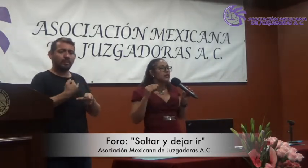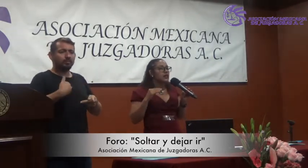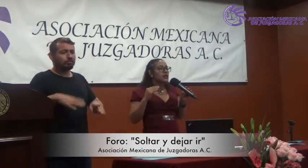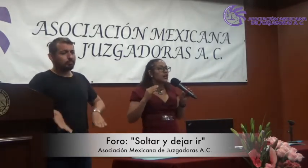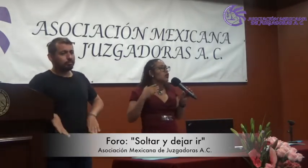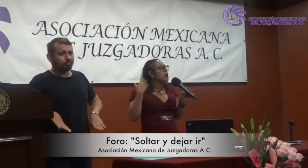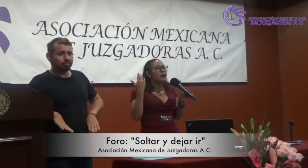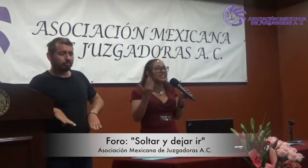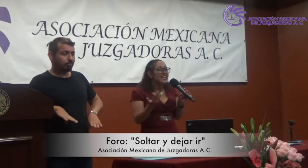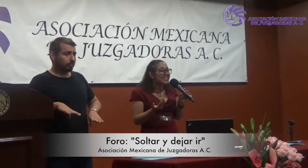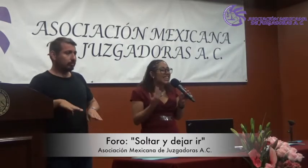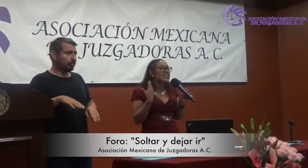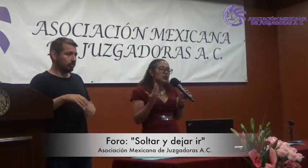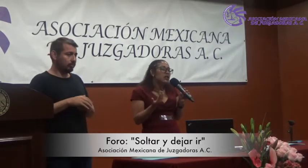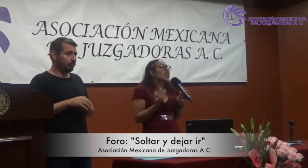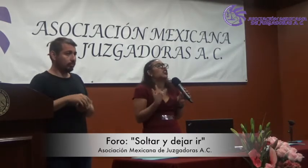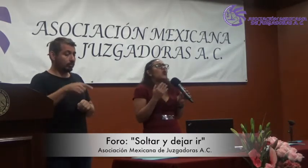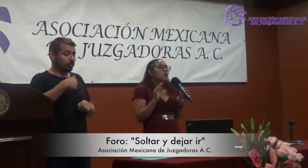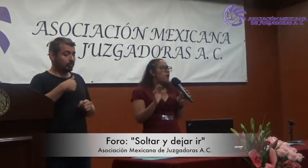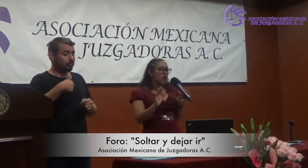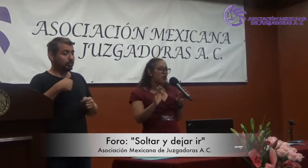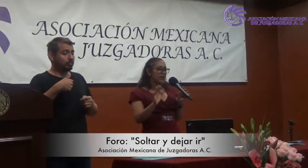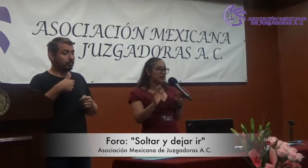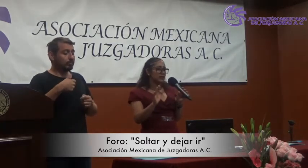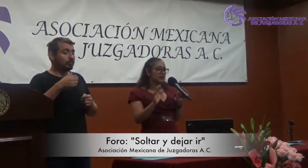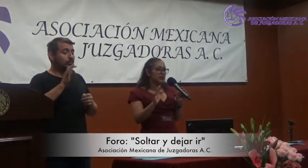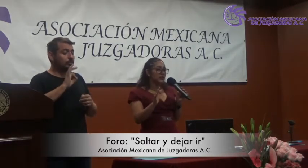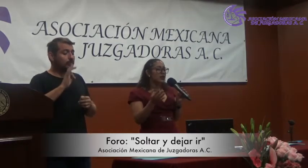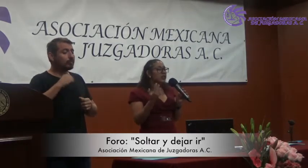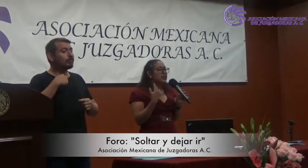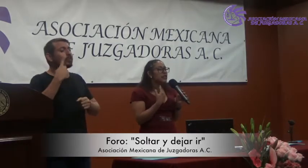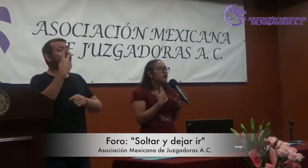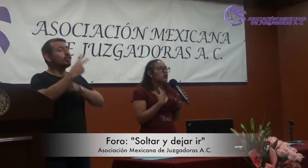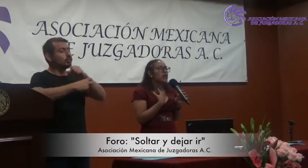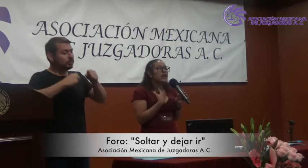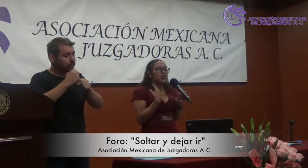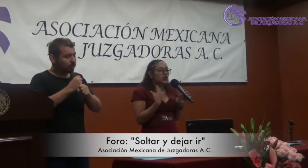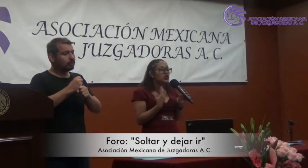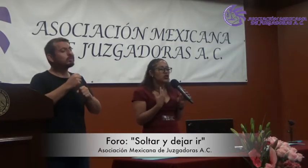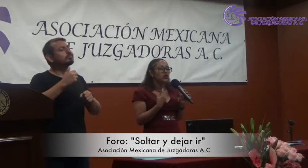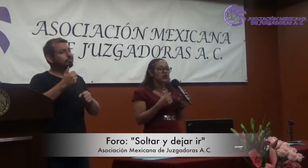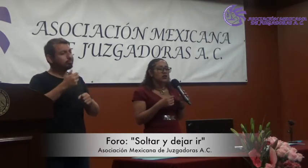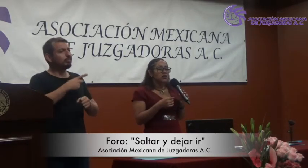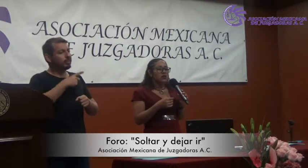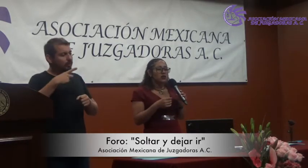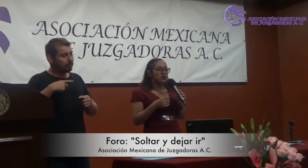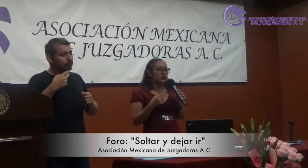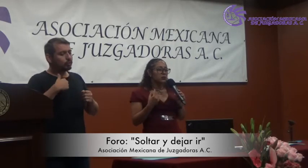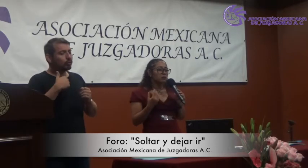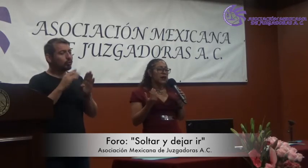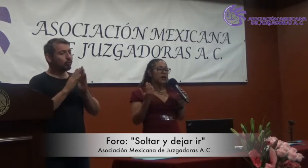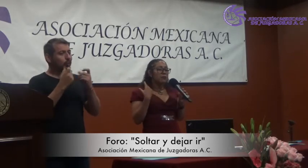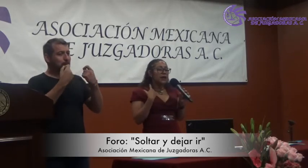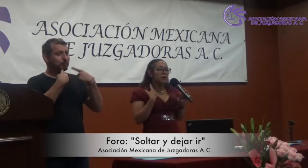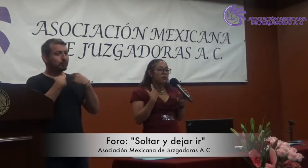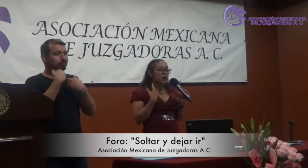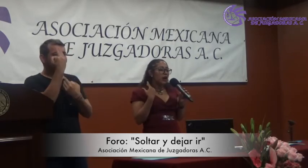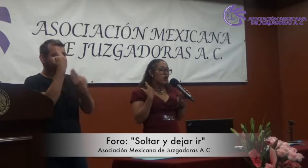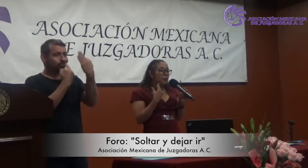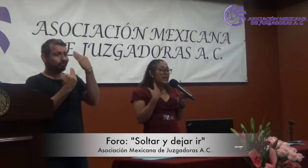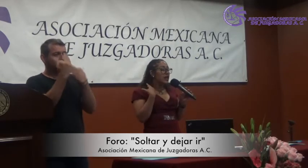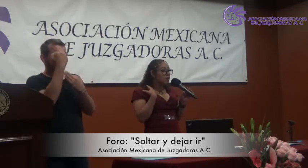y que no va a pasar nada si me tardo un poco más. Debo de ser muy cariñoso